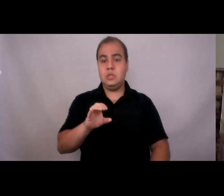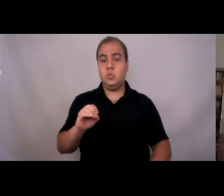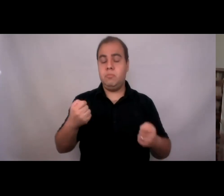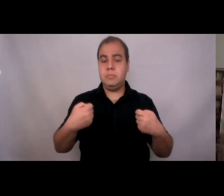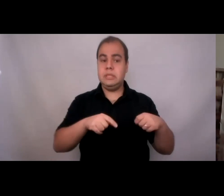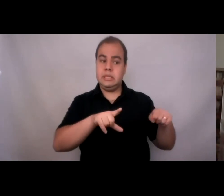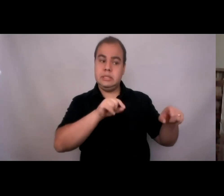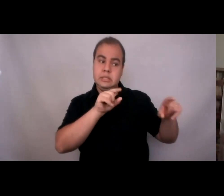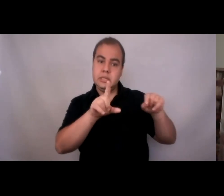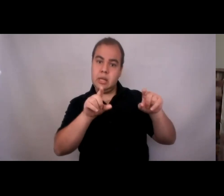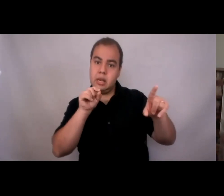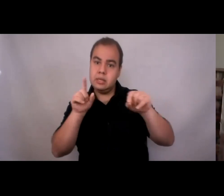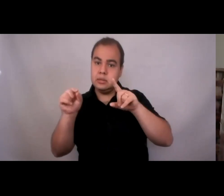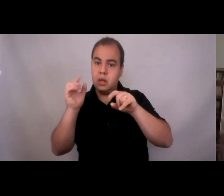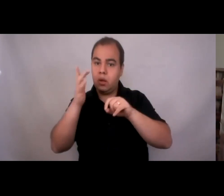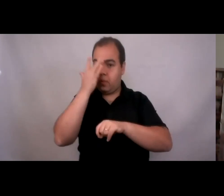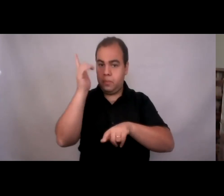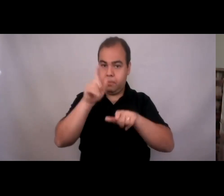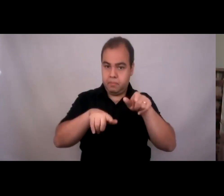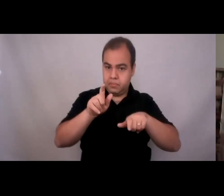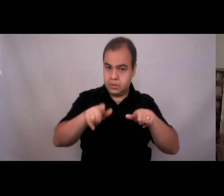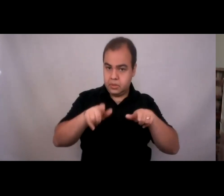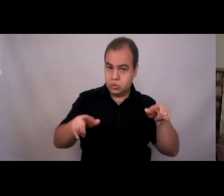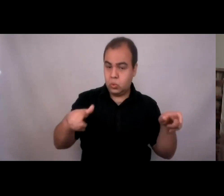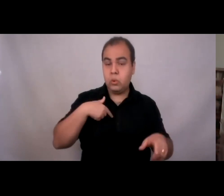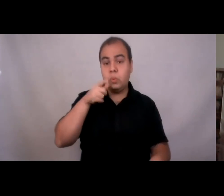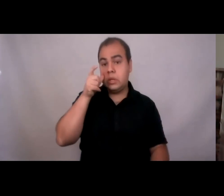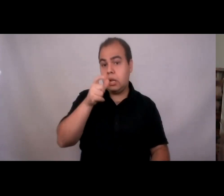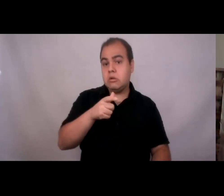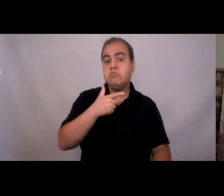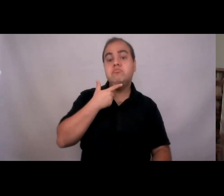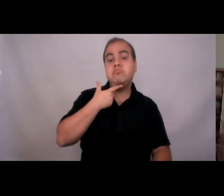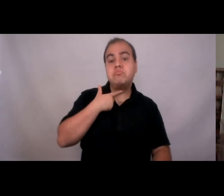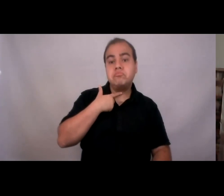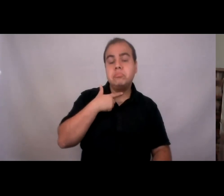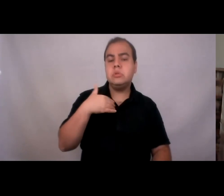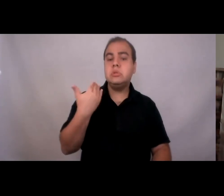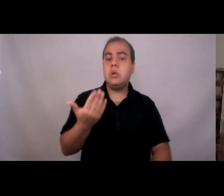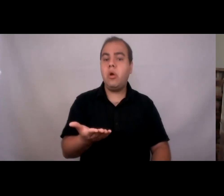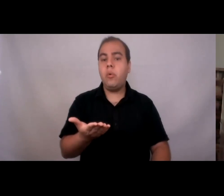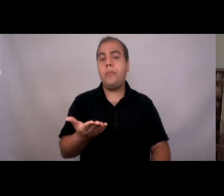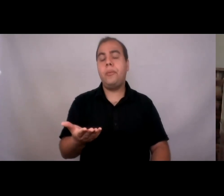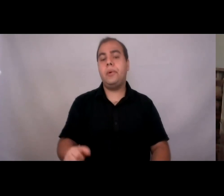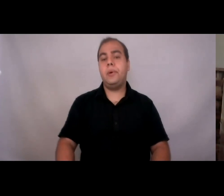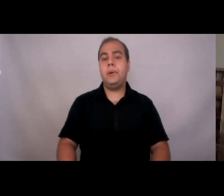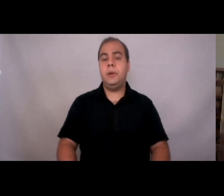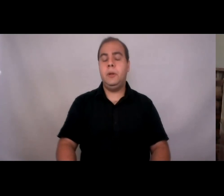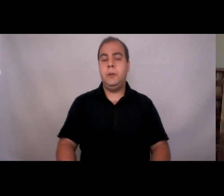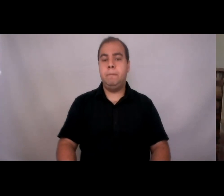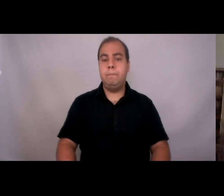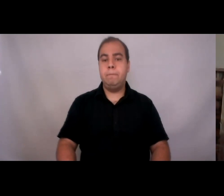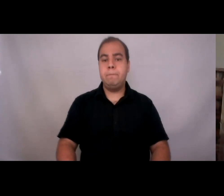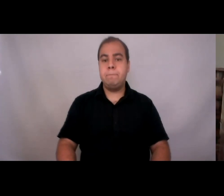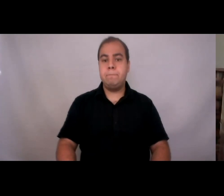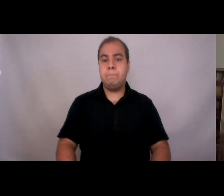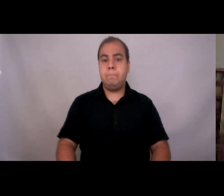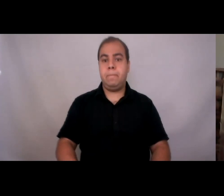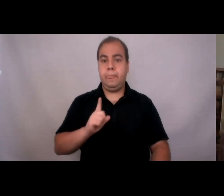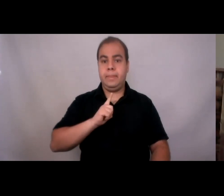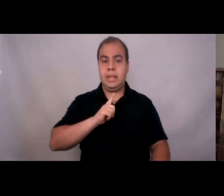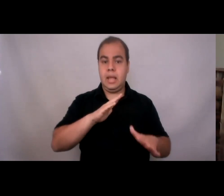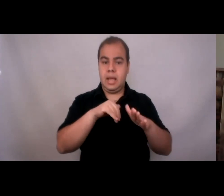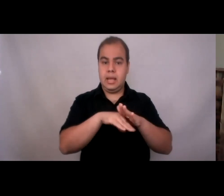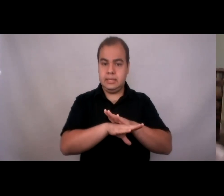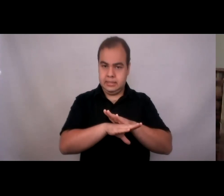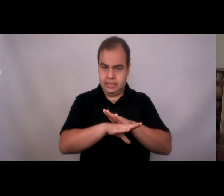seleção por interesse, né? Então, porque a reserva técnica que a